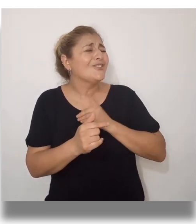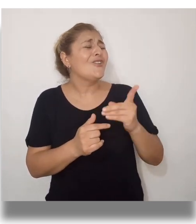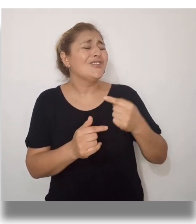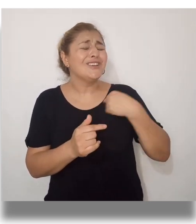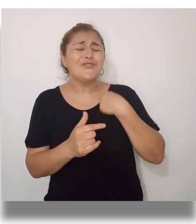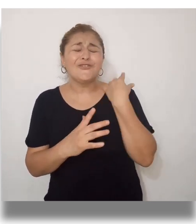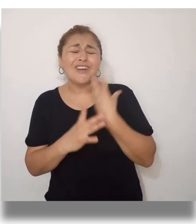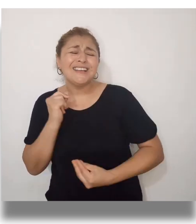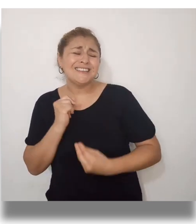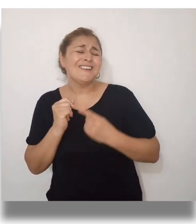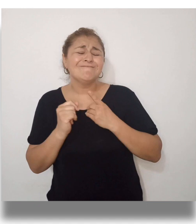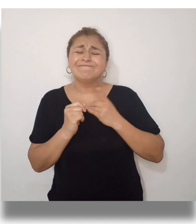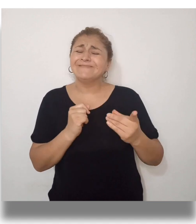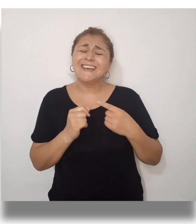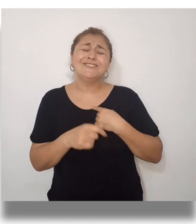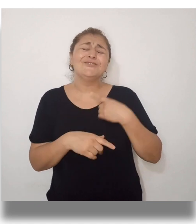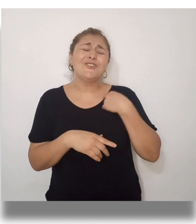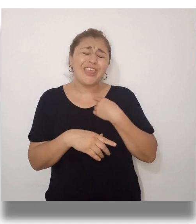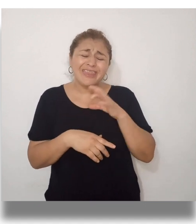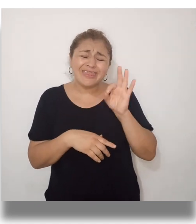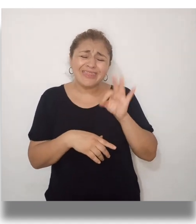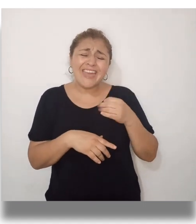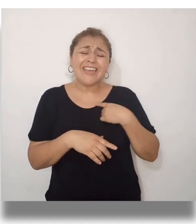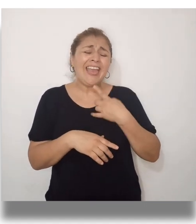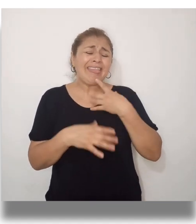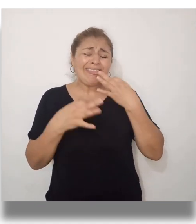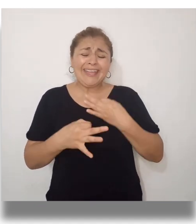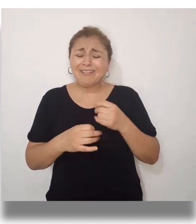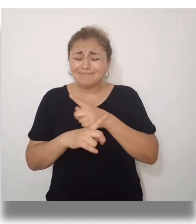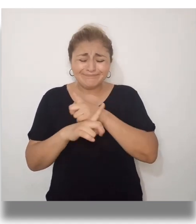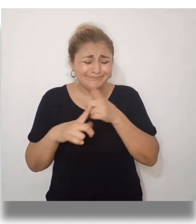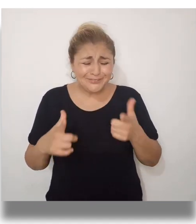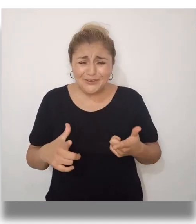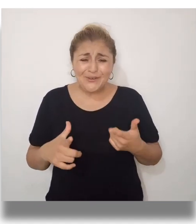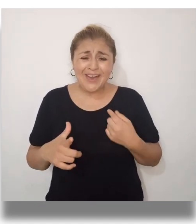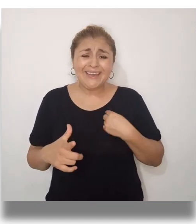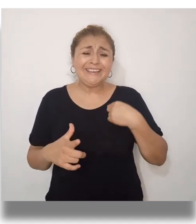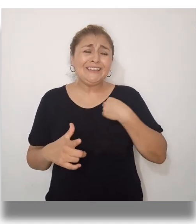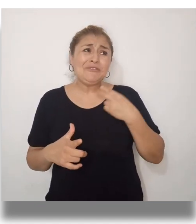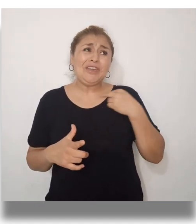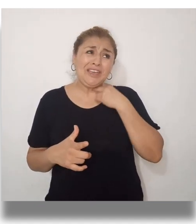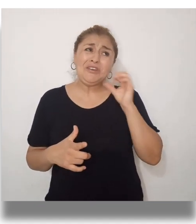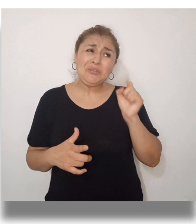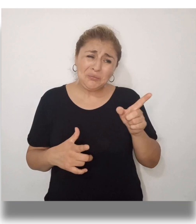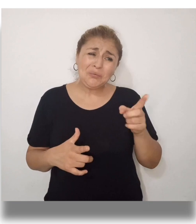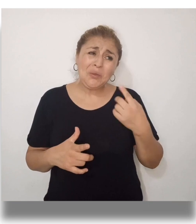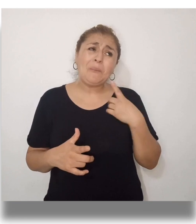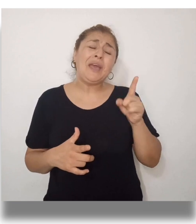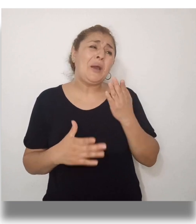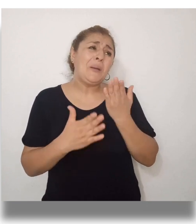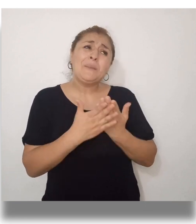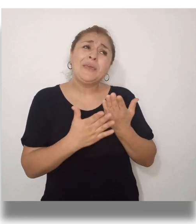he pecado te fallé no soy digno de que me consideres tu